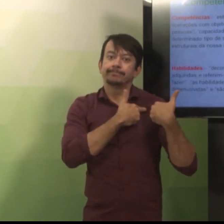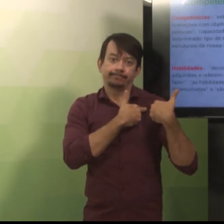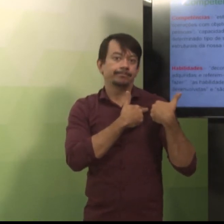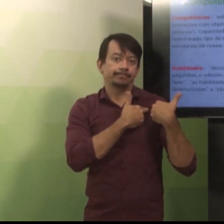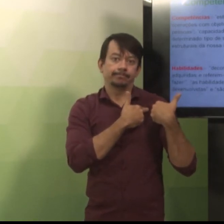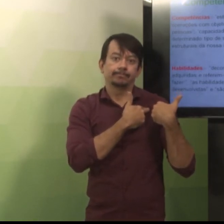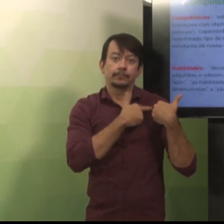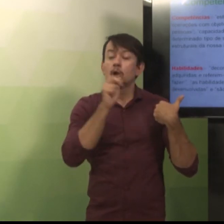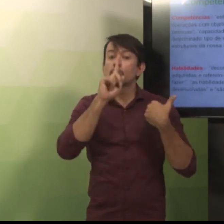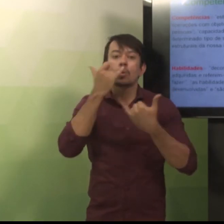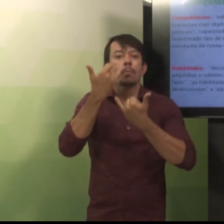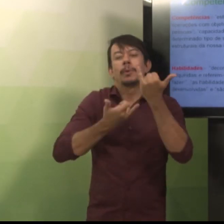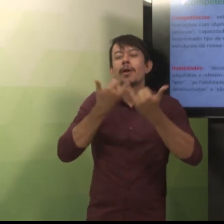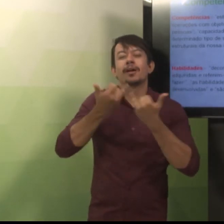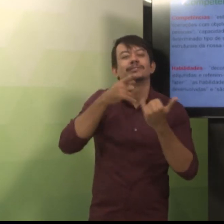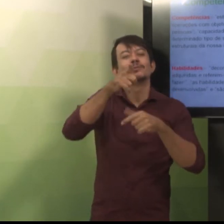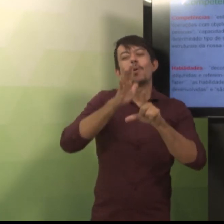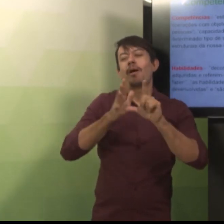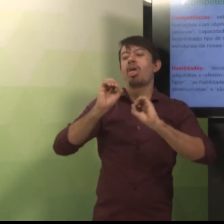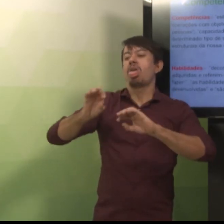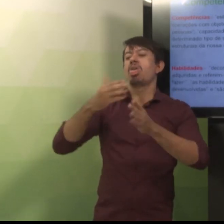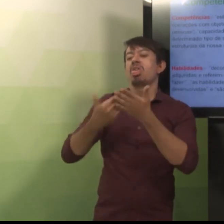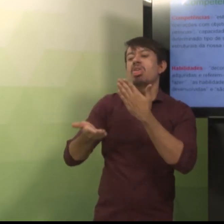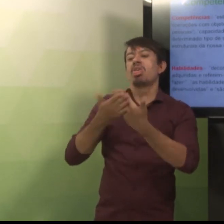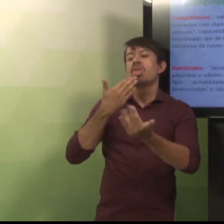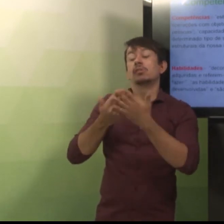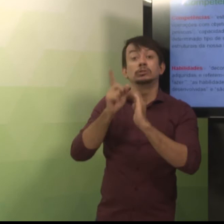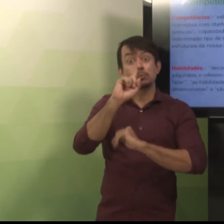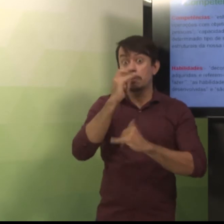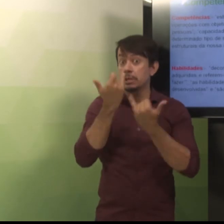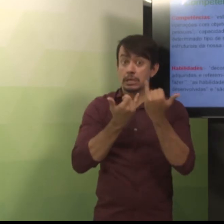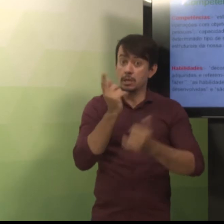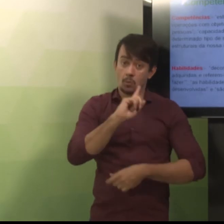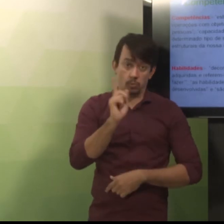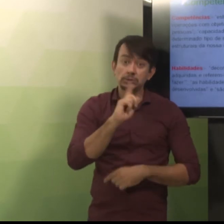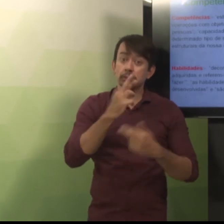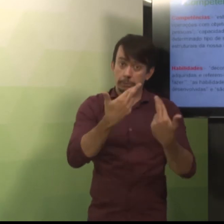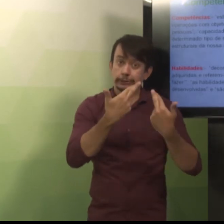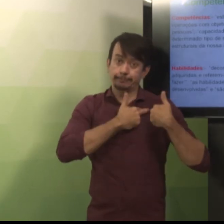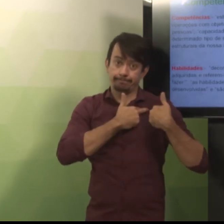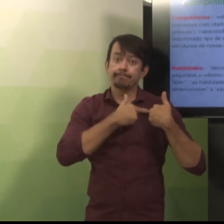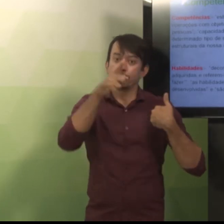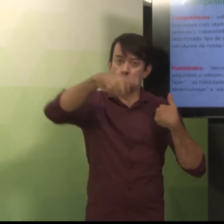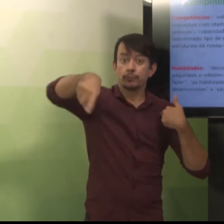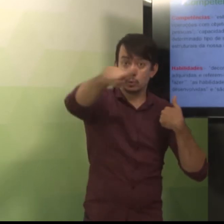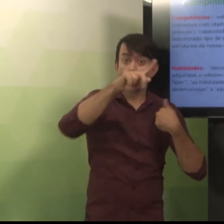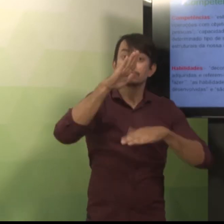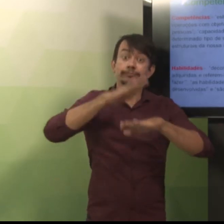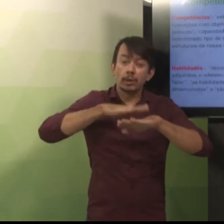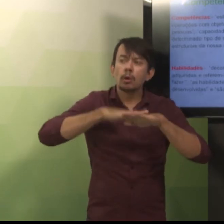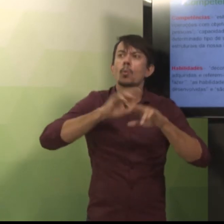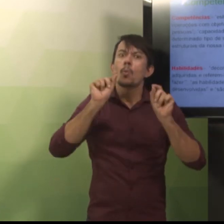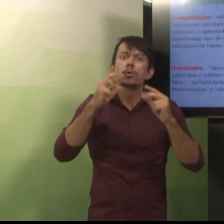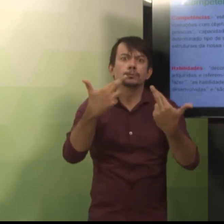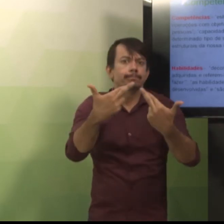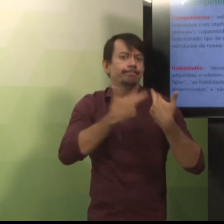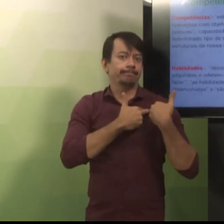têm essa responsabilidade. Não é uma brincadeira, o ensino não é uma brincadeira. É uma responsabilidade